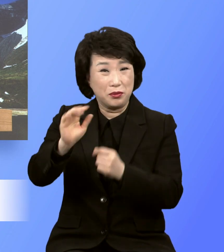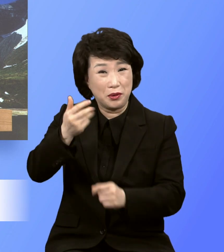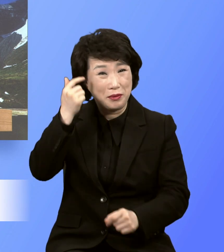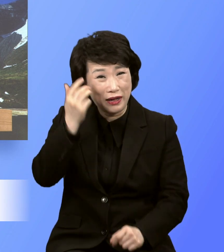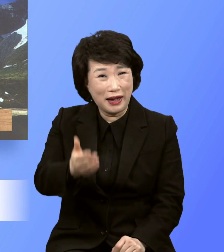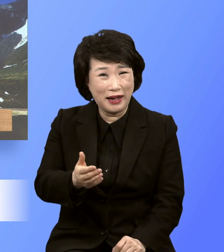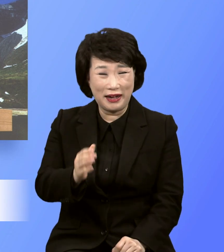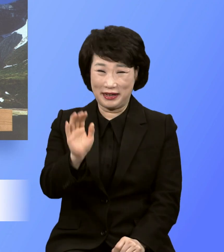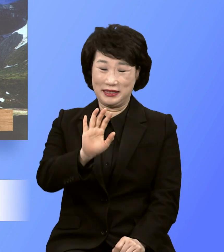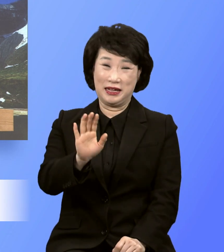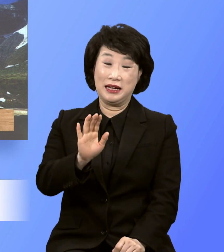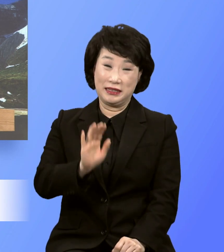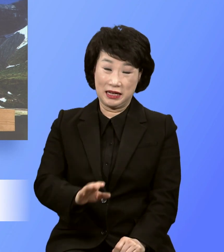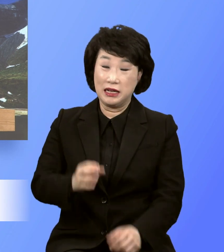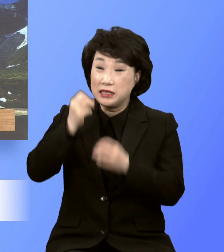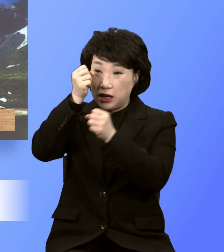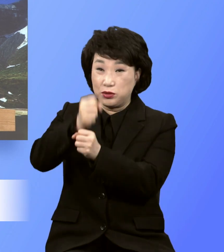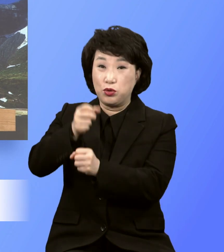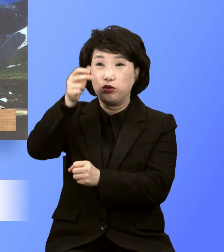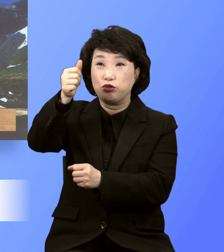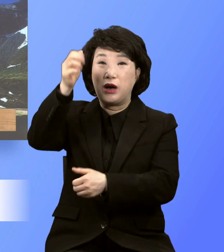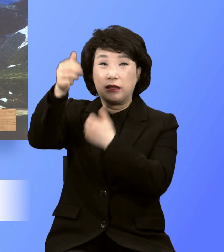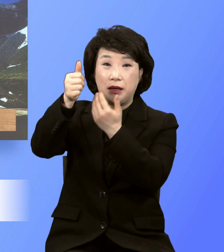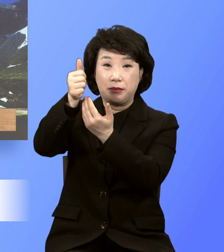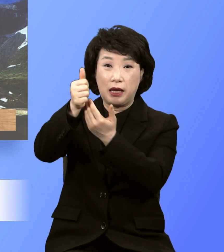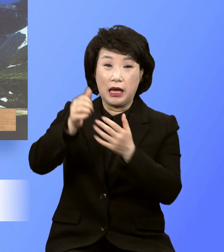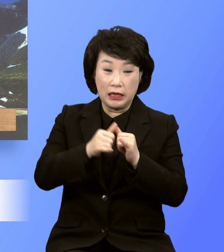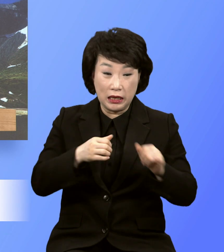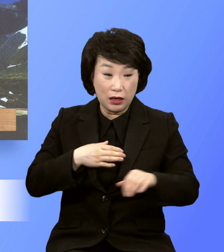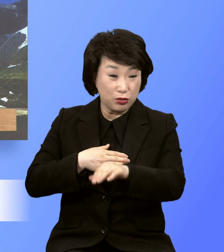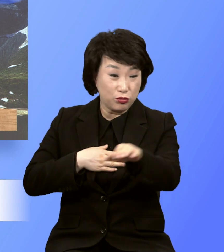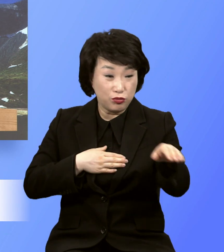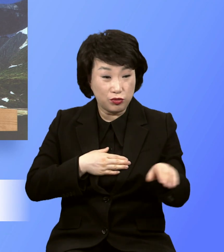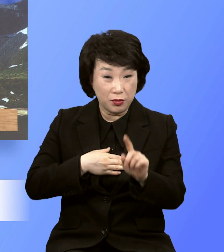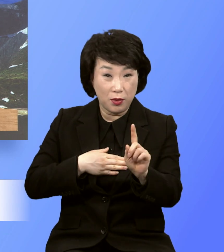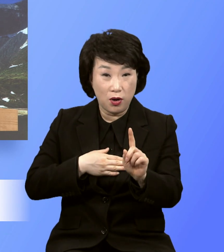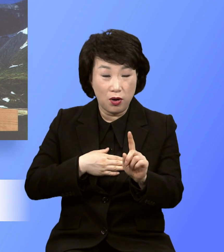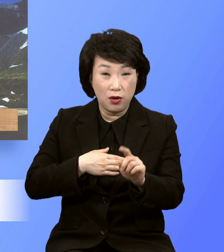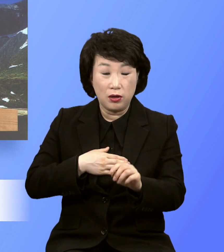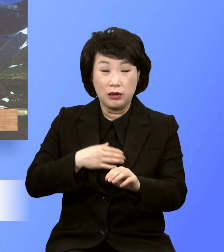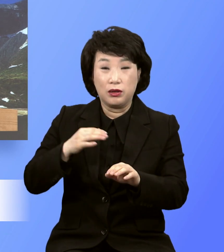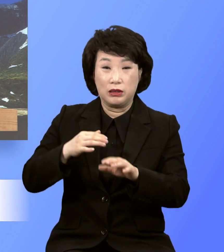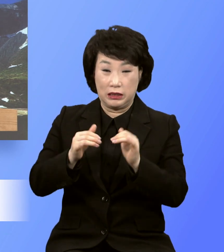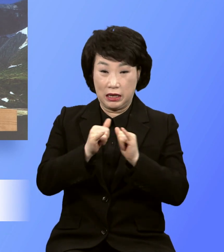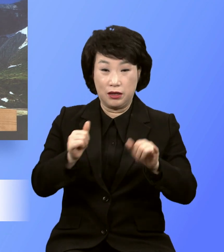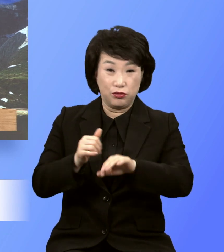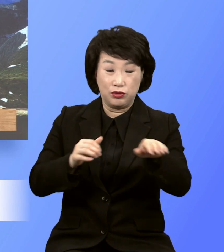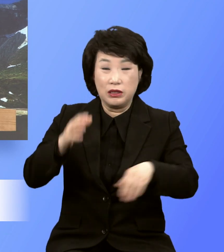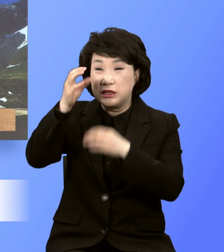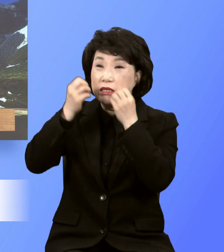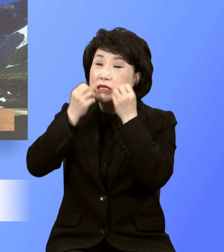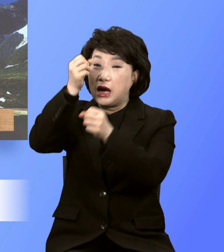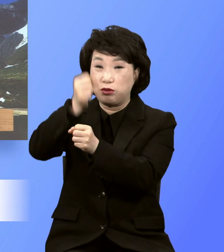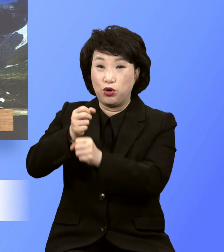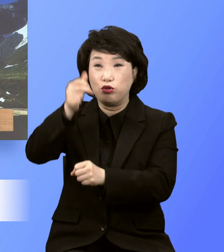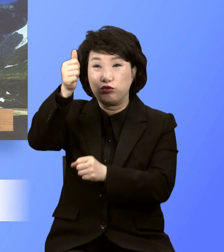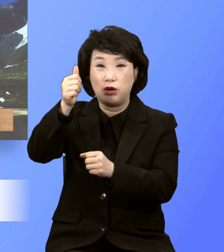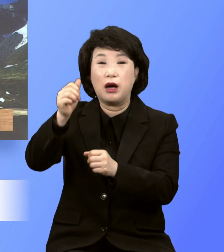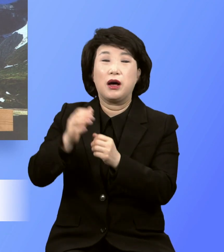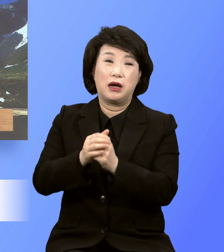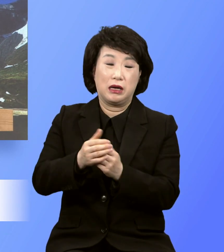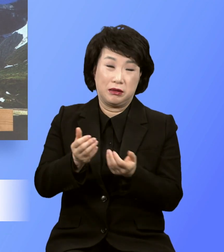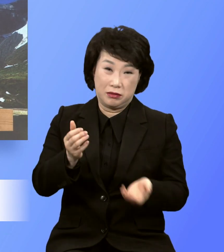전혀 창조자 앞에 피조물은 창조자가 될 수 없고 그냥